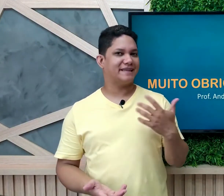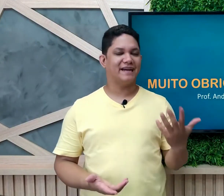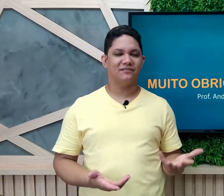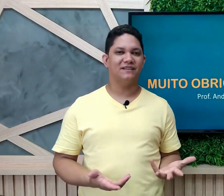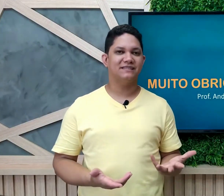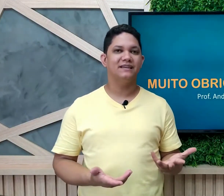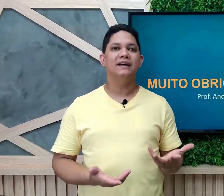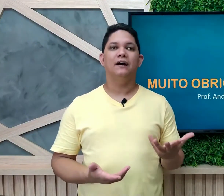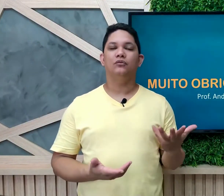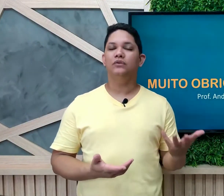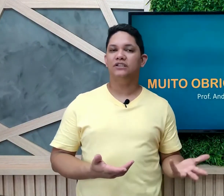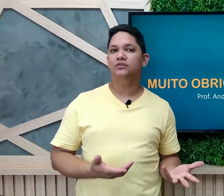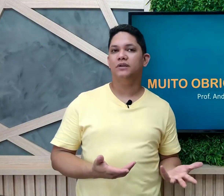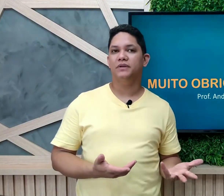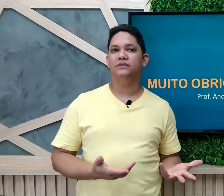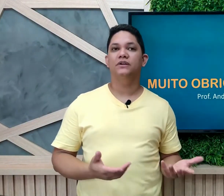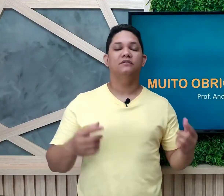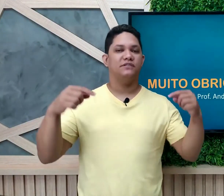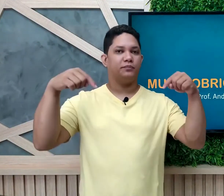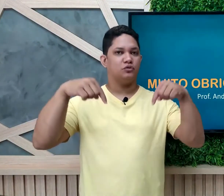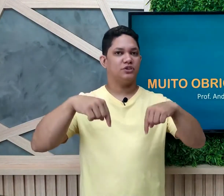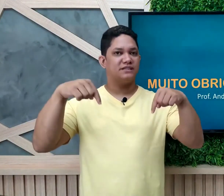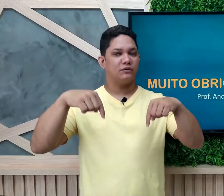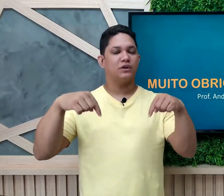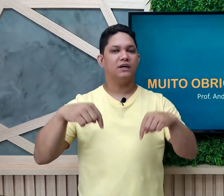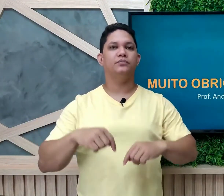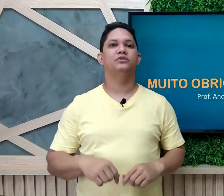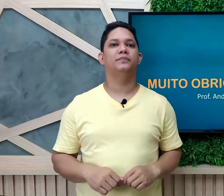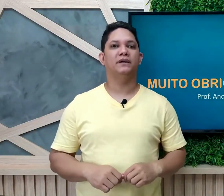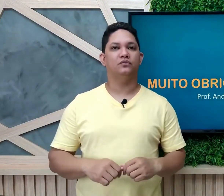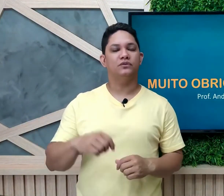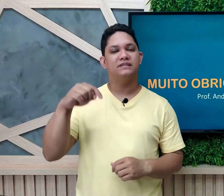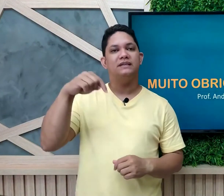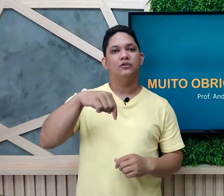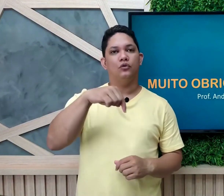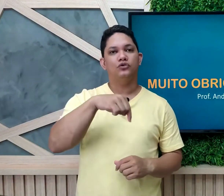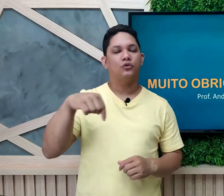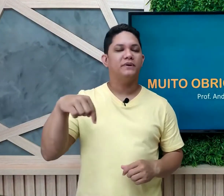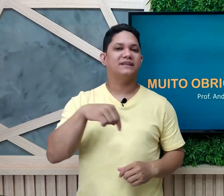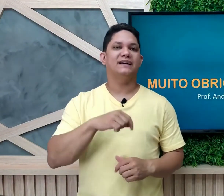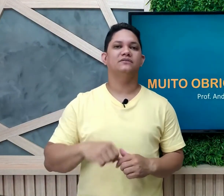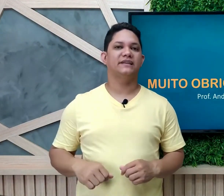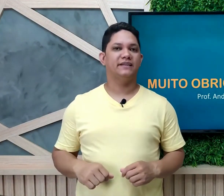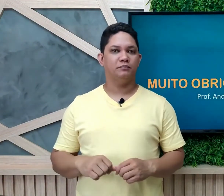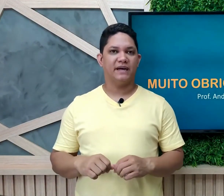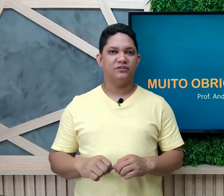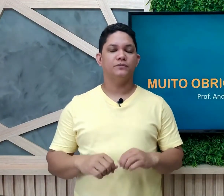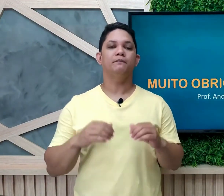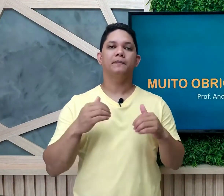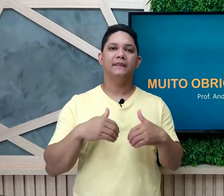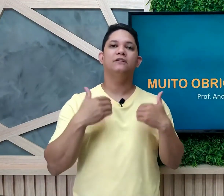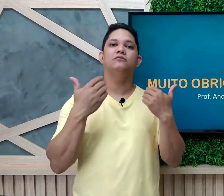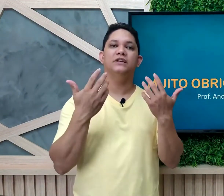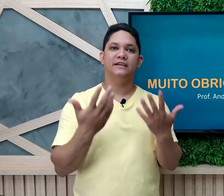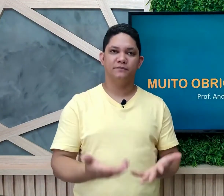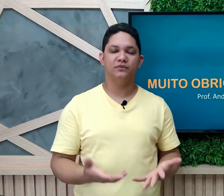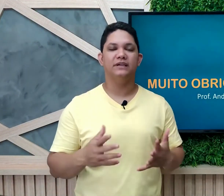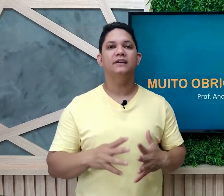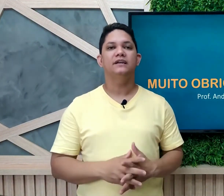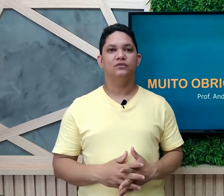comentar, fazer algum questionamento, você pode utilizar o campo de perguntas ou de comentários aqui embaixo que eu vou lhe responder no